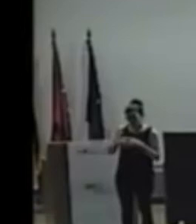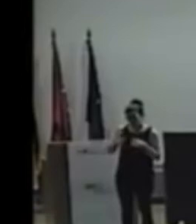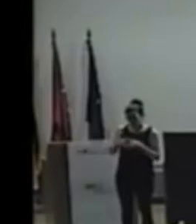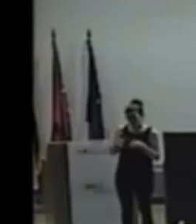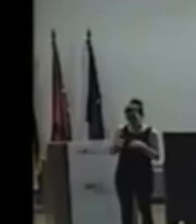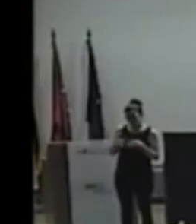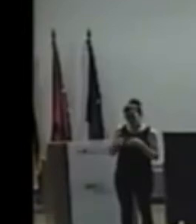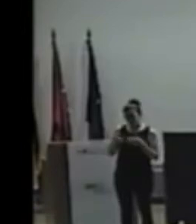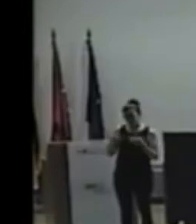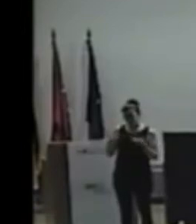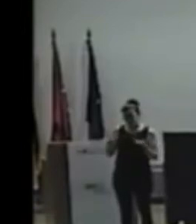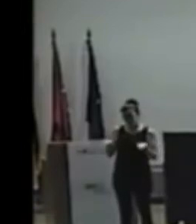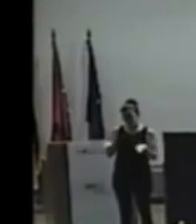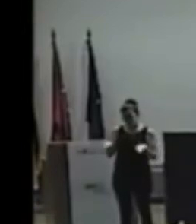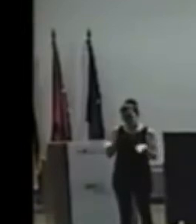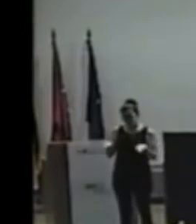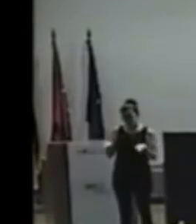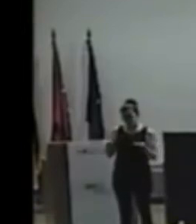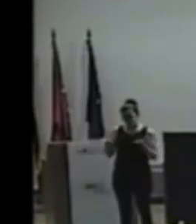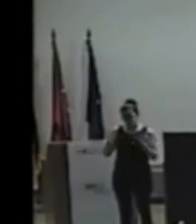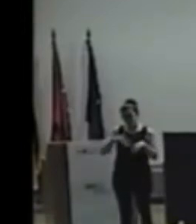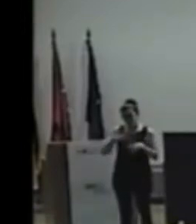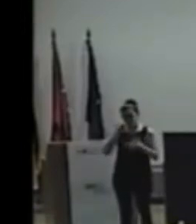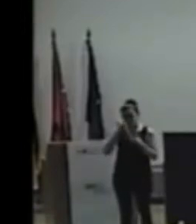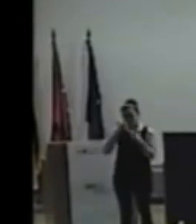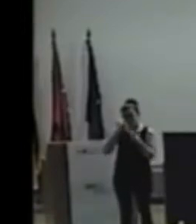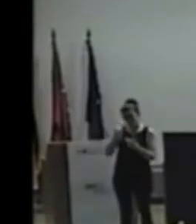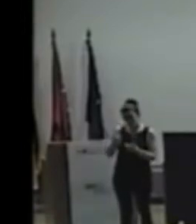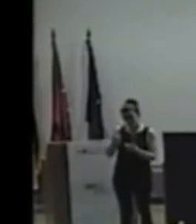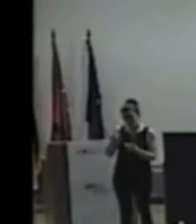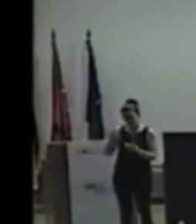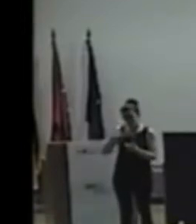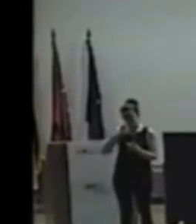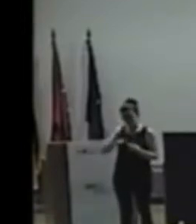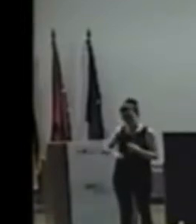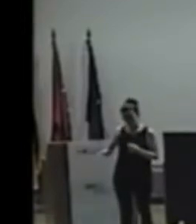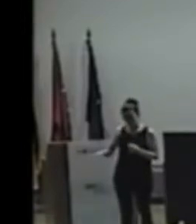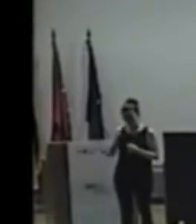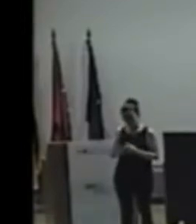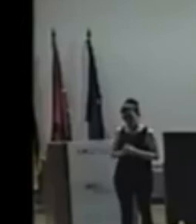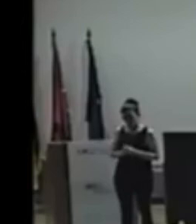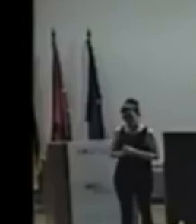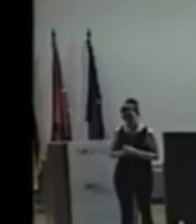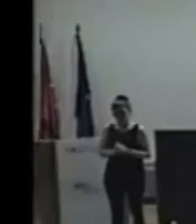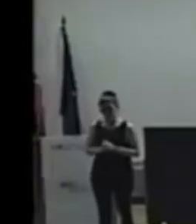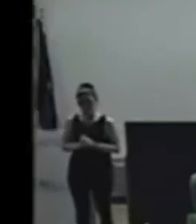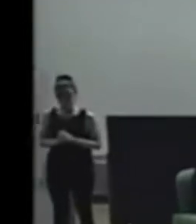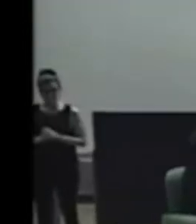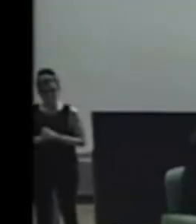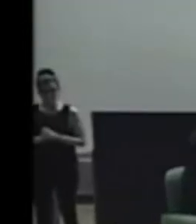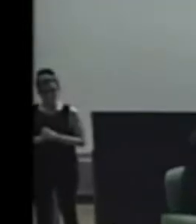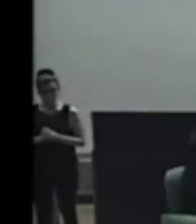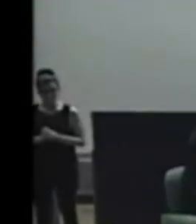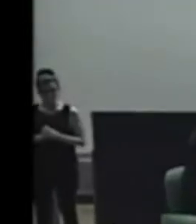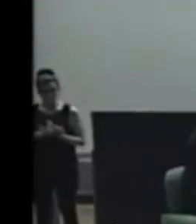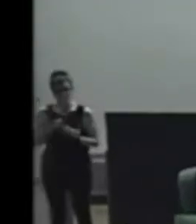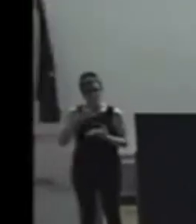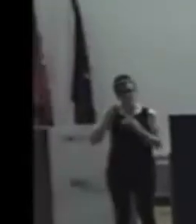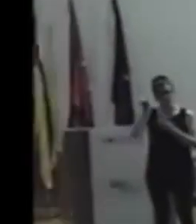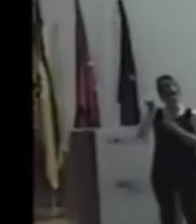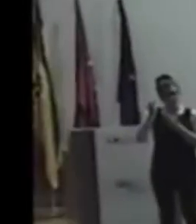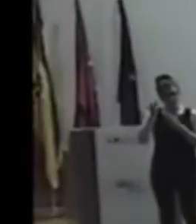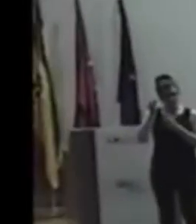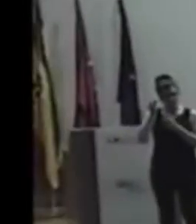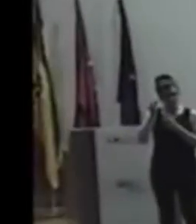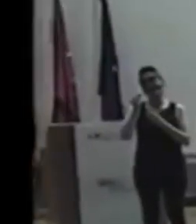otra y se va a reflejar también en los niños. Entonces, creo que tampoco está mal